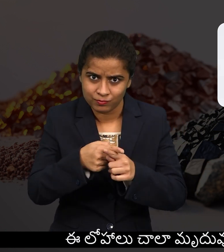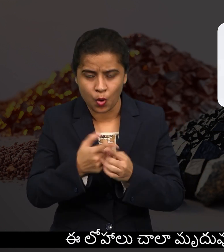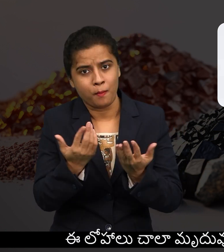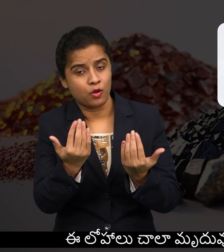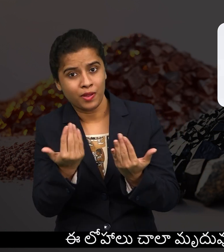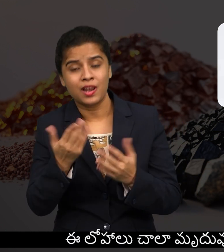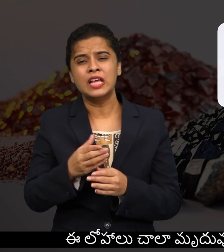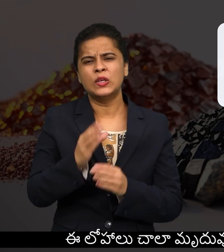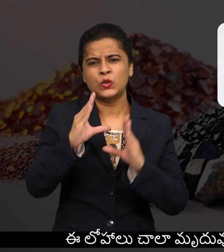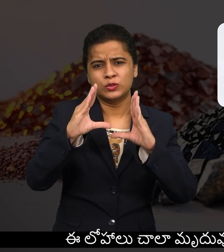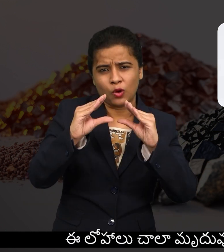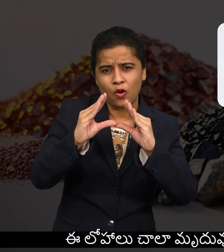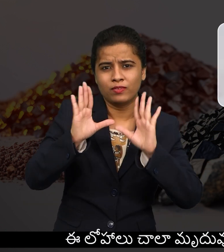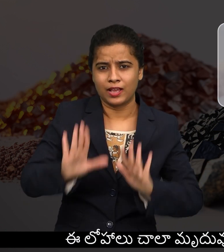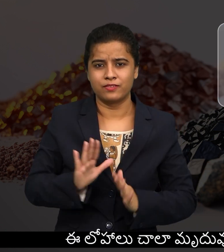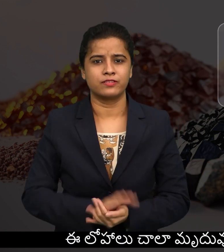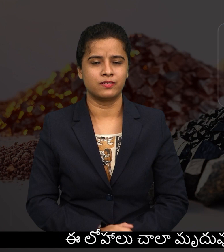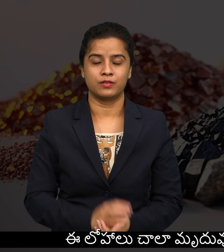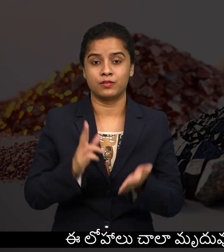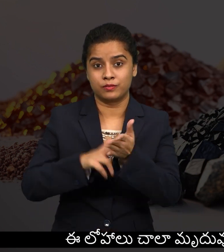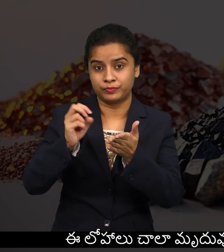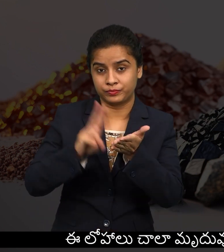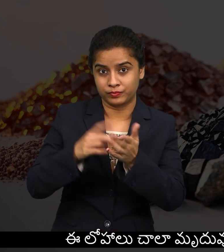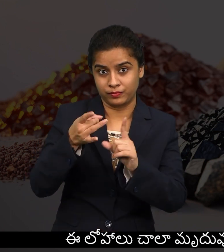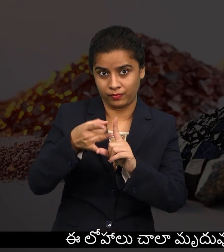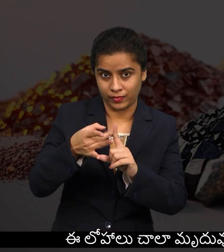ఈ లోహాలు చాలా మృదువుగా ఉన్నందున